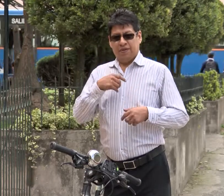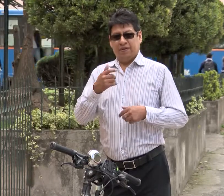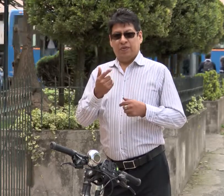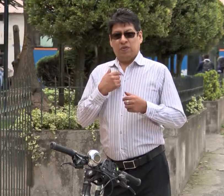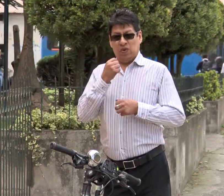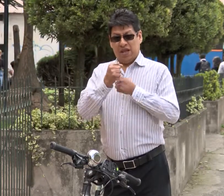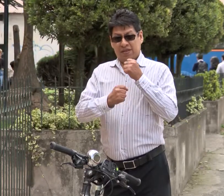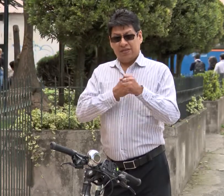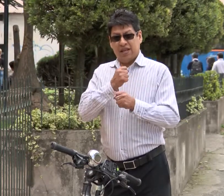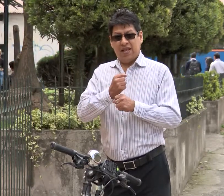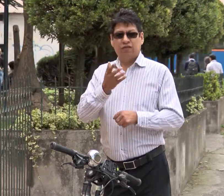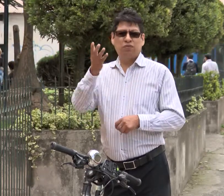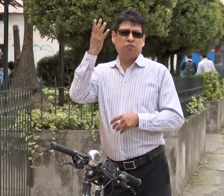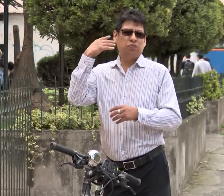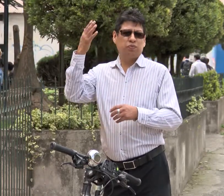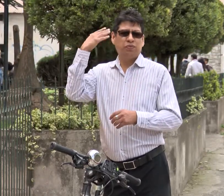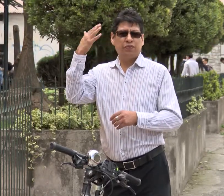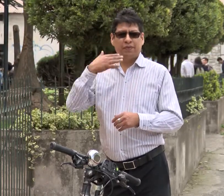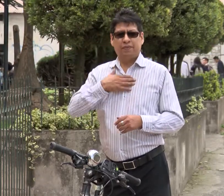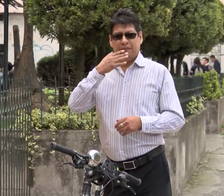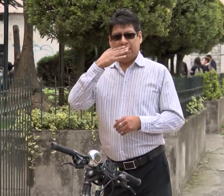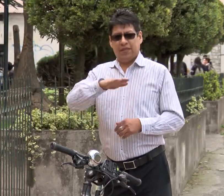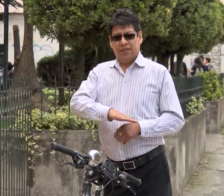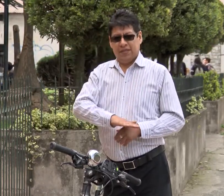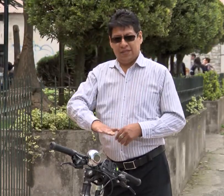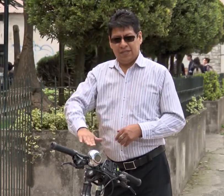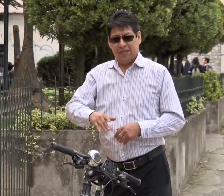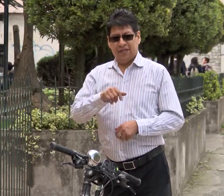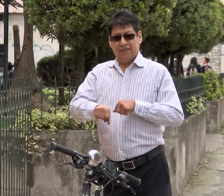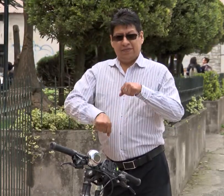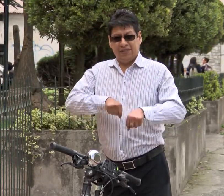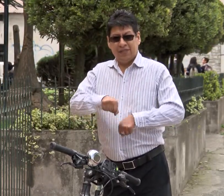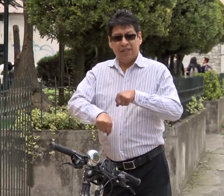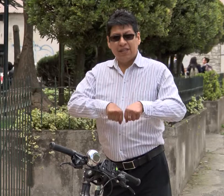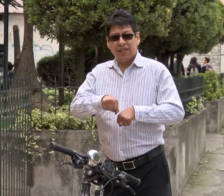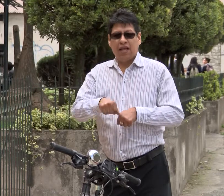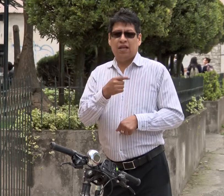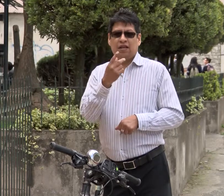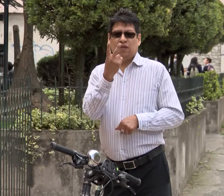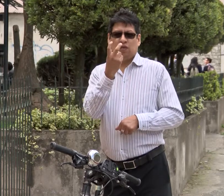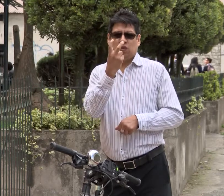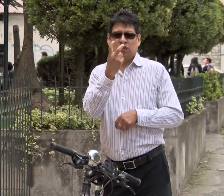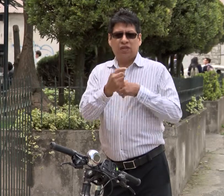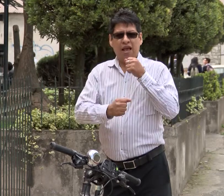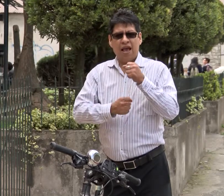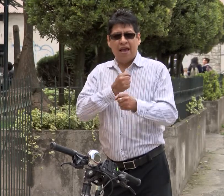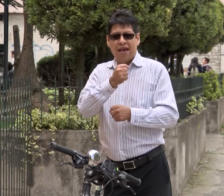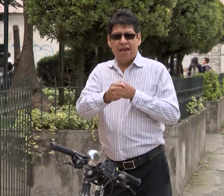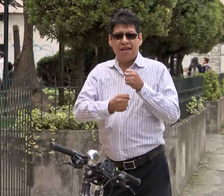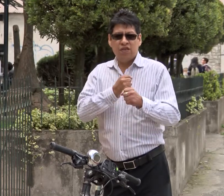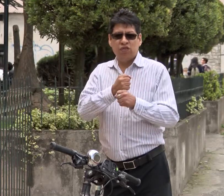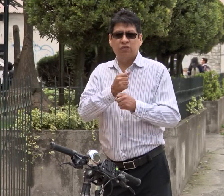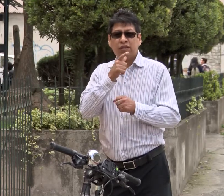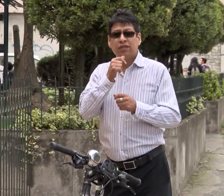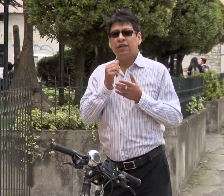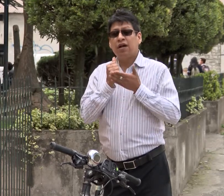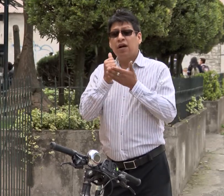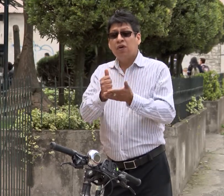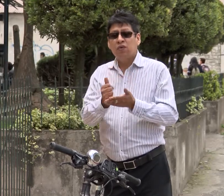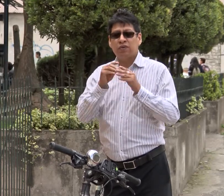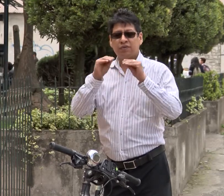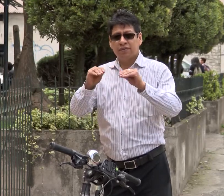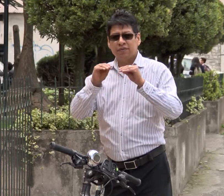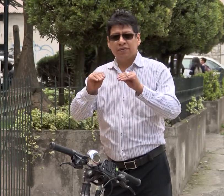mi afición por la bicicleta puede decirse que comenzó desde que era un niño a los 11 o 12 años